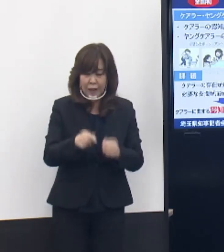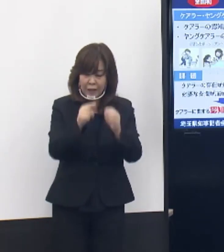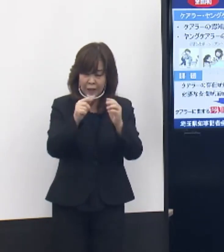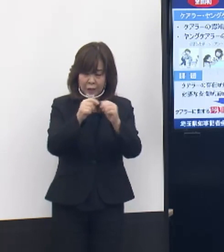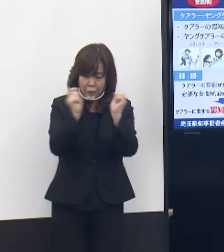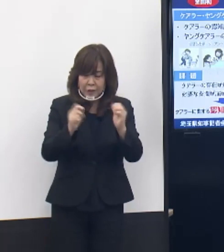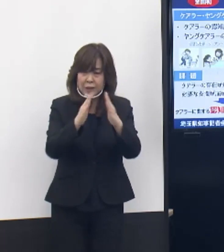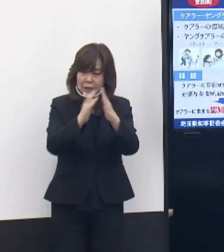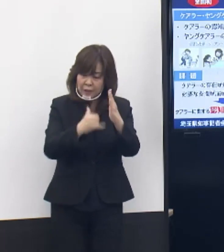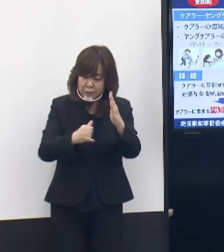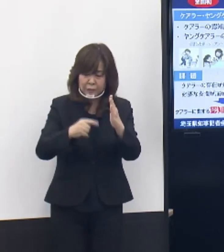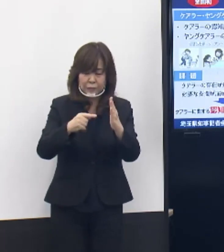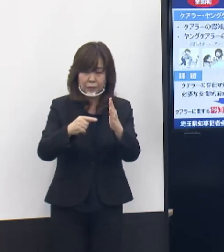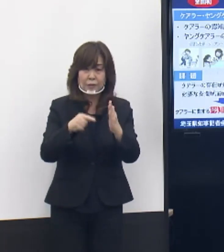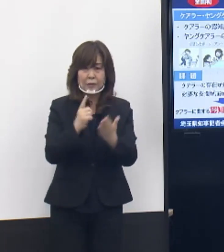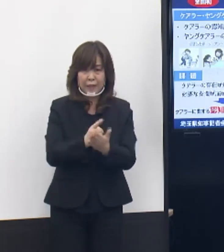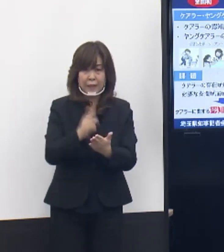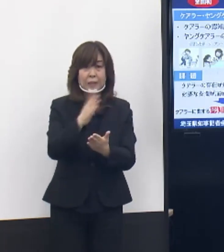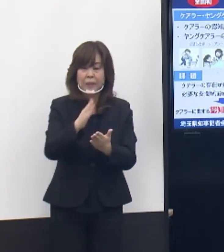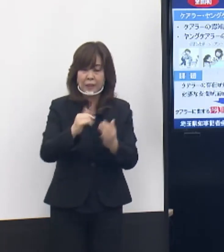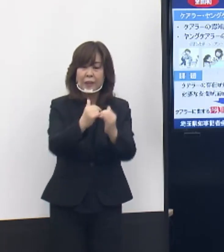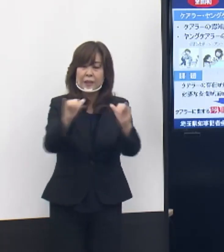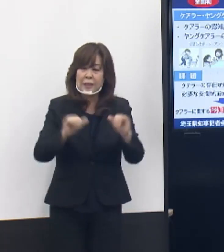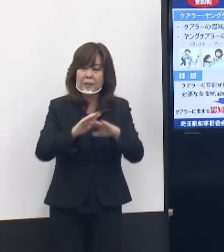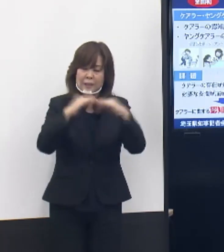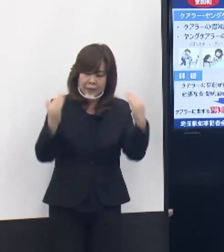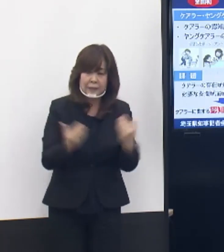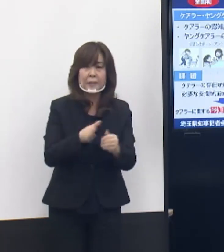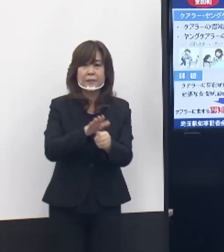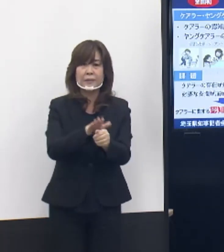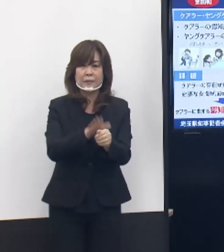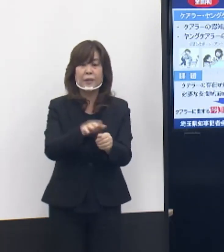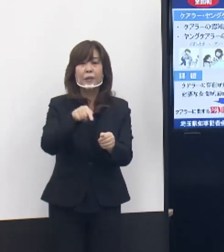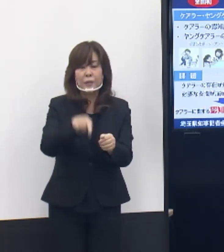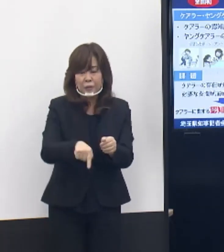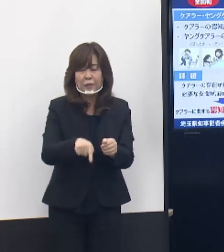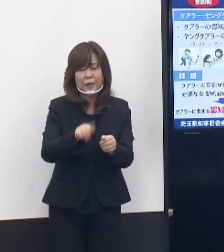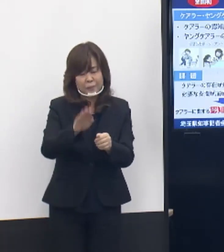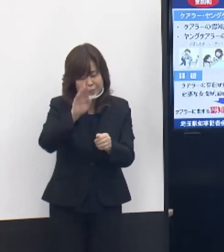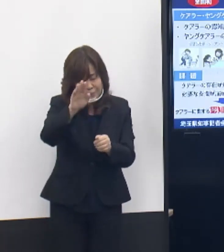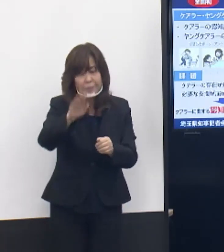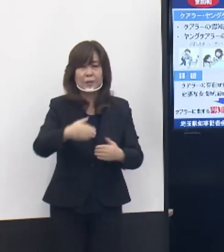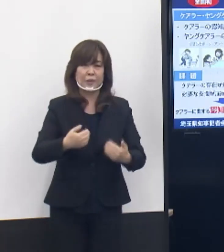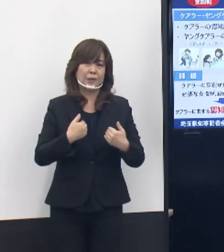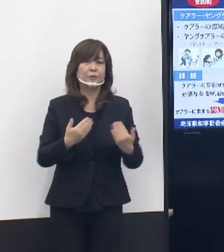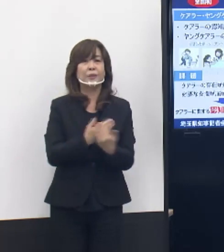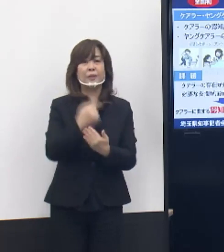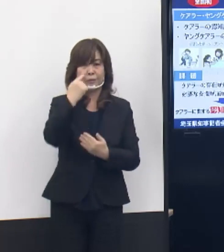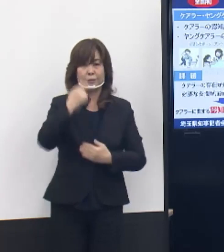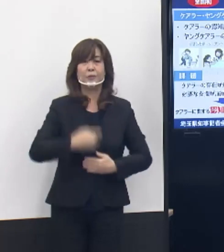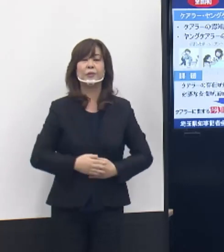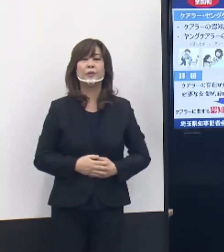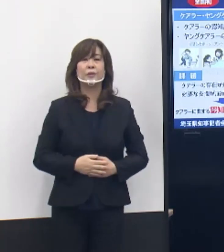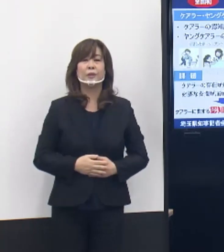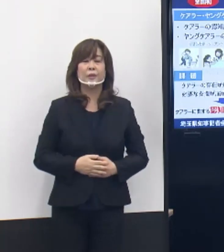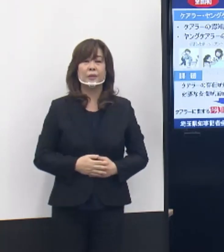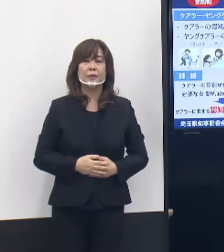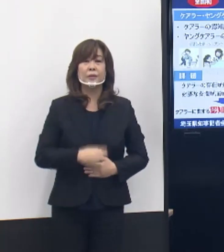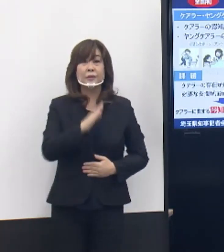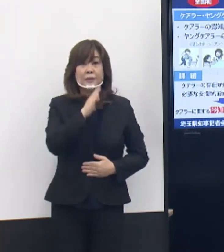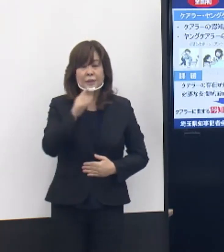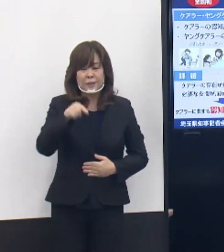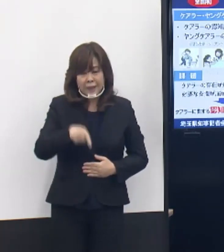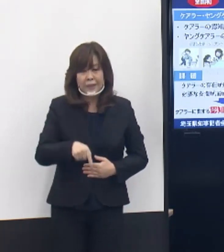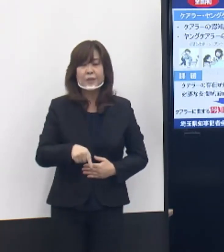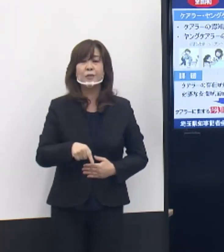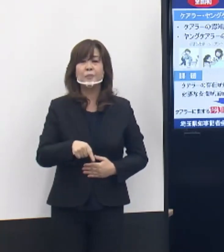必要性は、私はより一層高まっているというふうに思っています。しかしながら、このように実質上は要